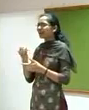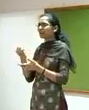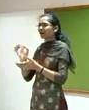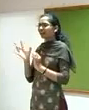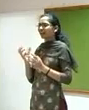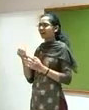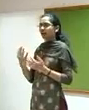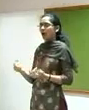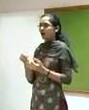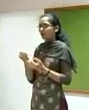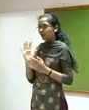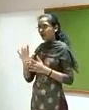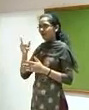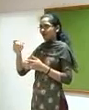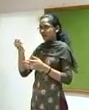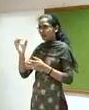पास legislation नहीं है.